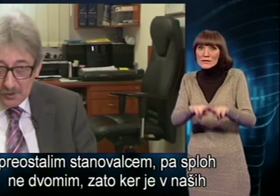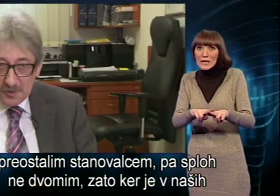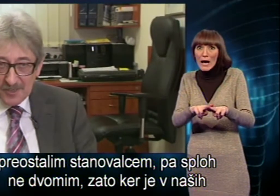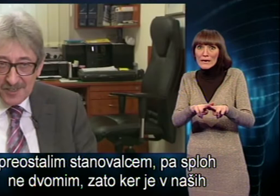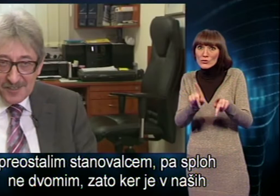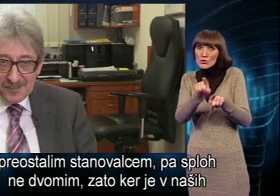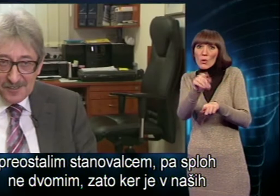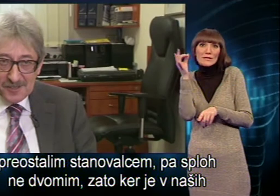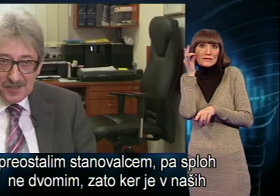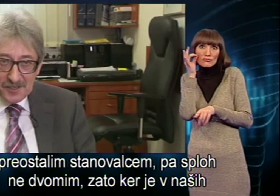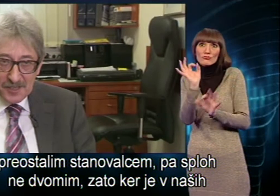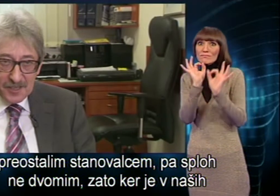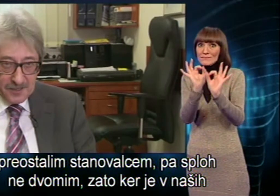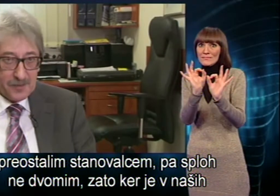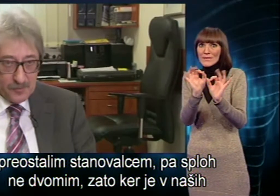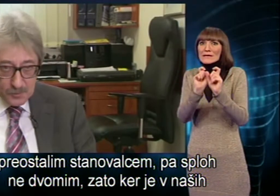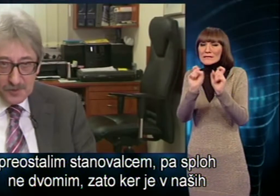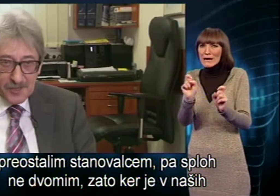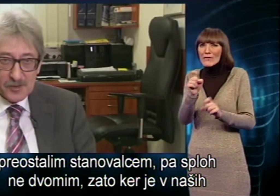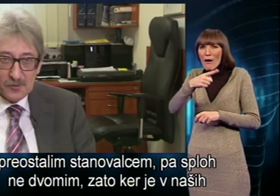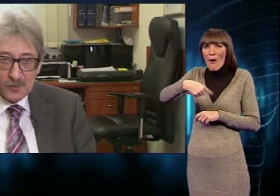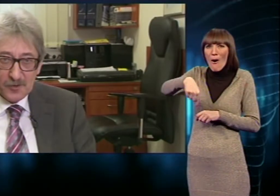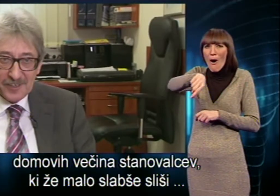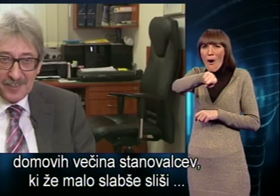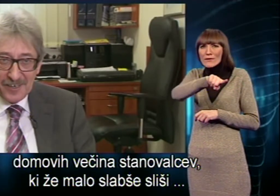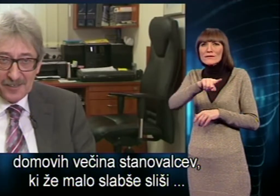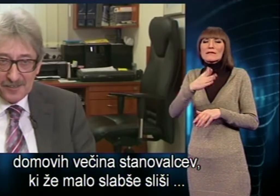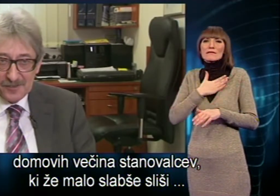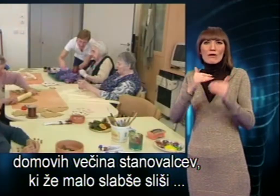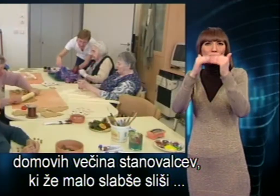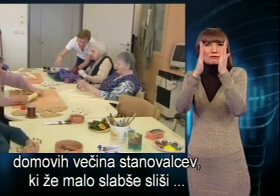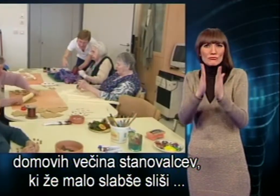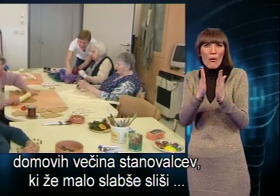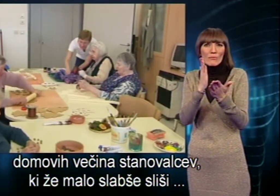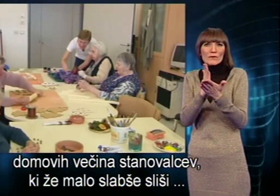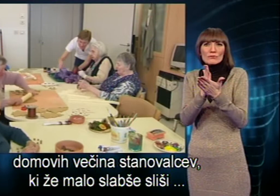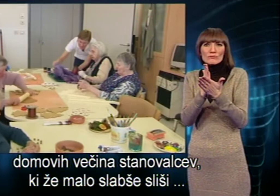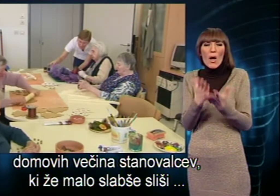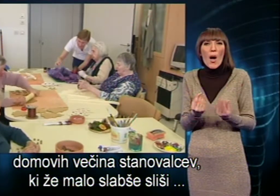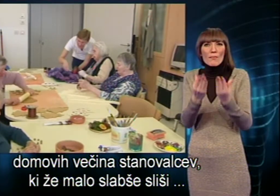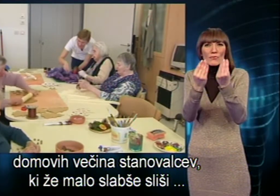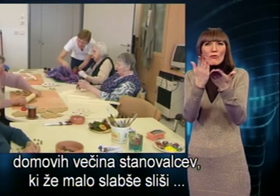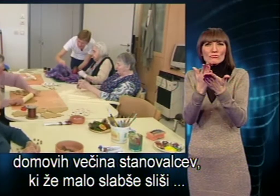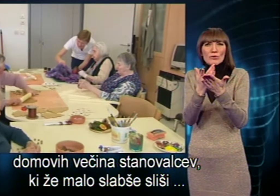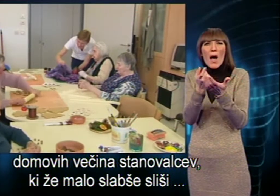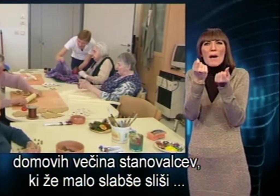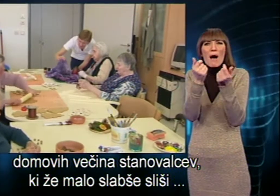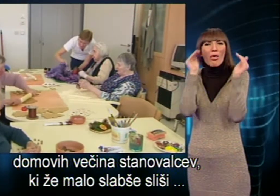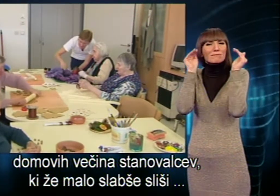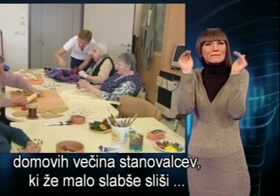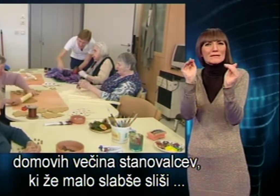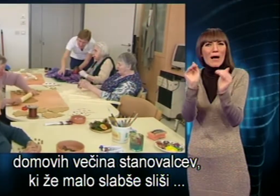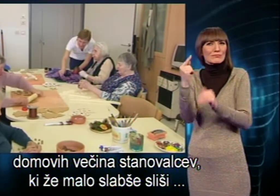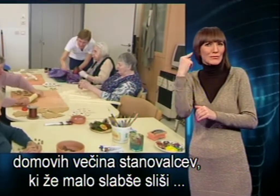sploh ne dvomim, zaradi tega, ker tudi v naših domovih je večina stanovalcev že malo slabše sliši,